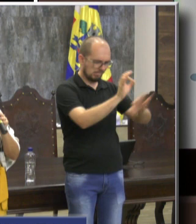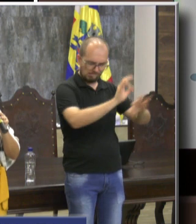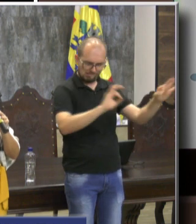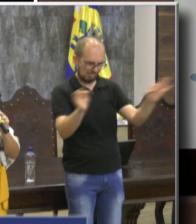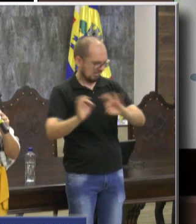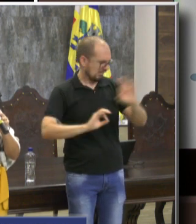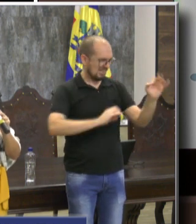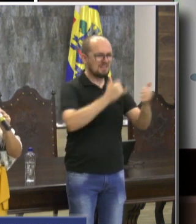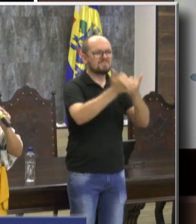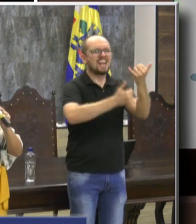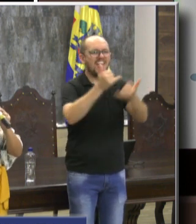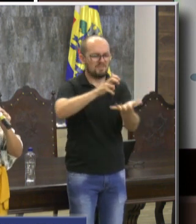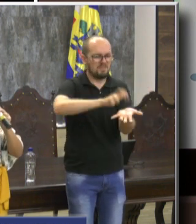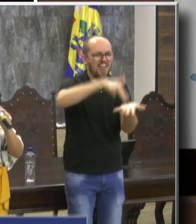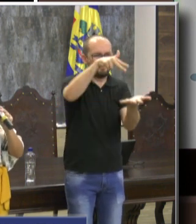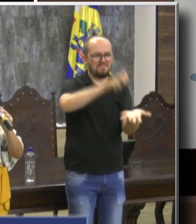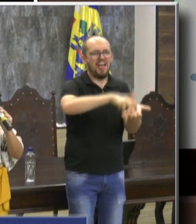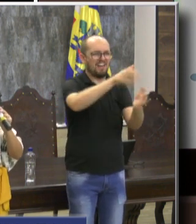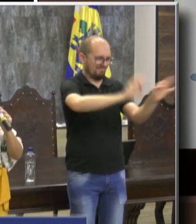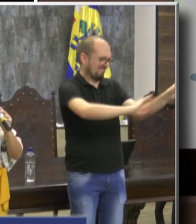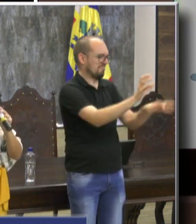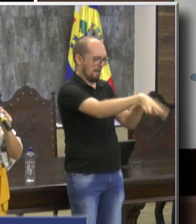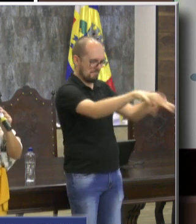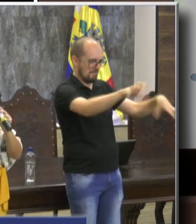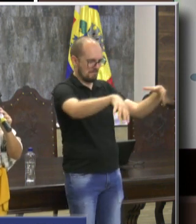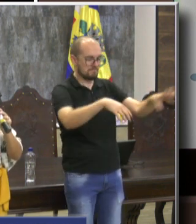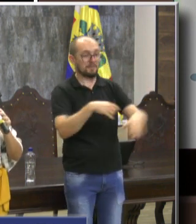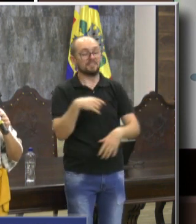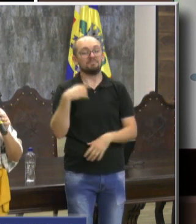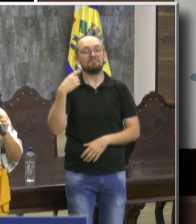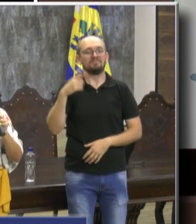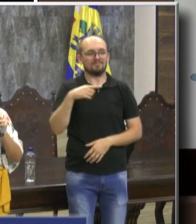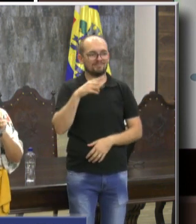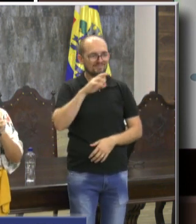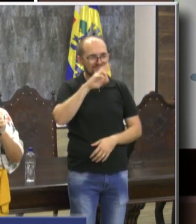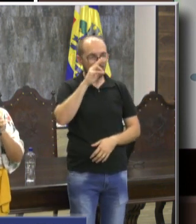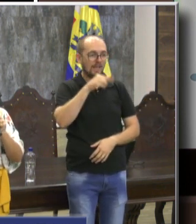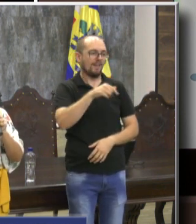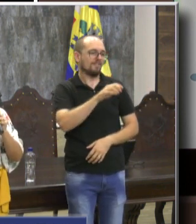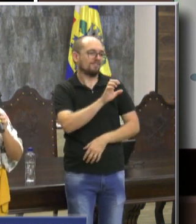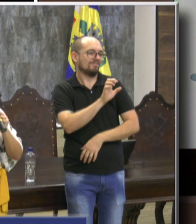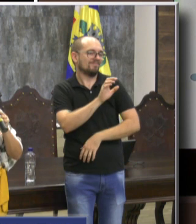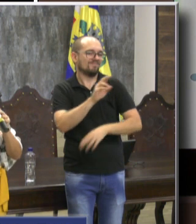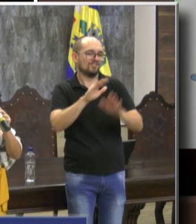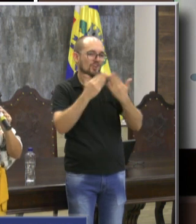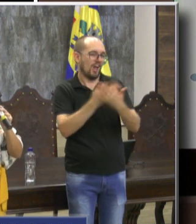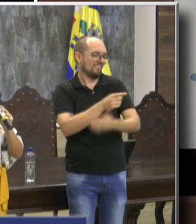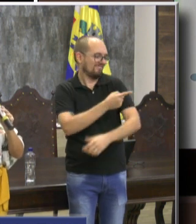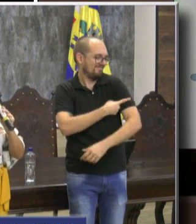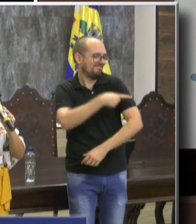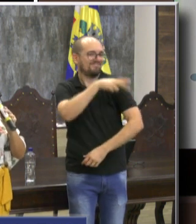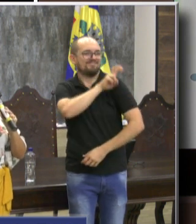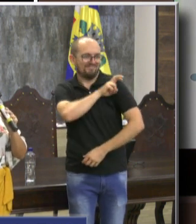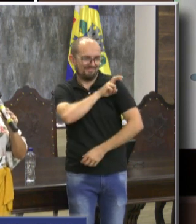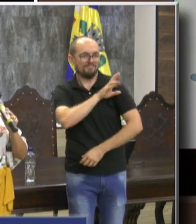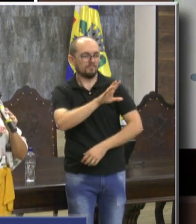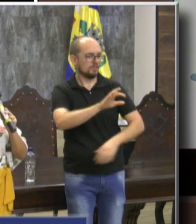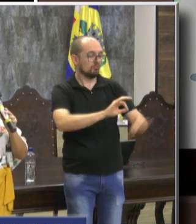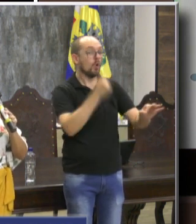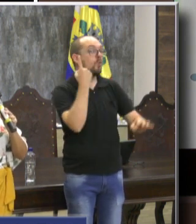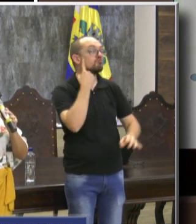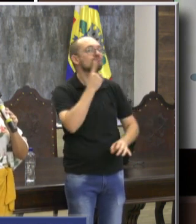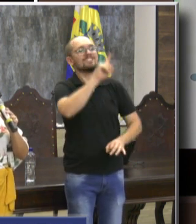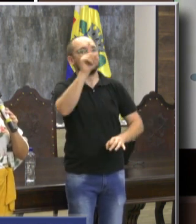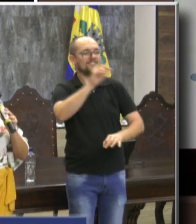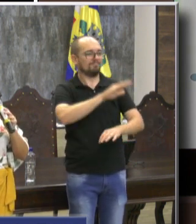brinquedos para as crianças, né, na comemoração. Um dia tem brinquedo, porque é uma escola de fundamental, 1º ao 5º, né? Então, um dia ficou como o dia